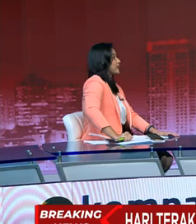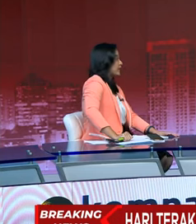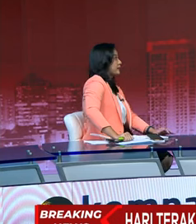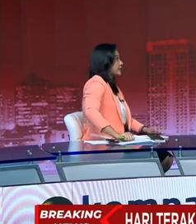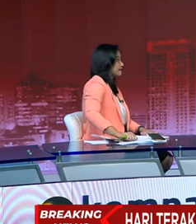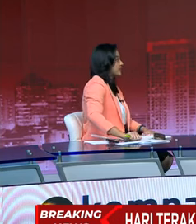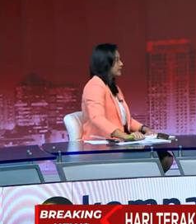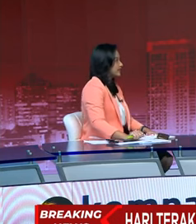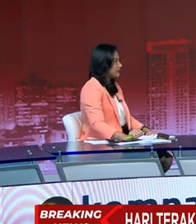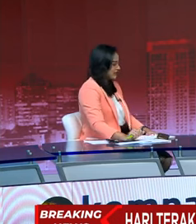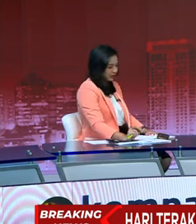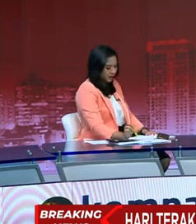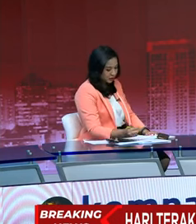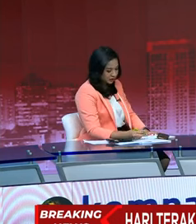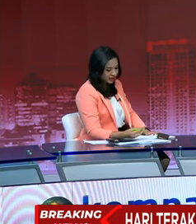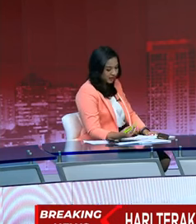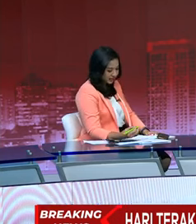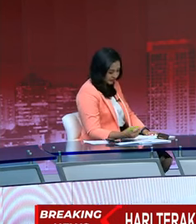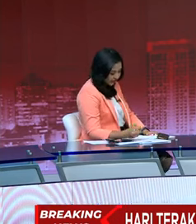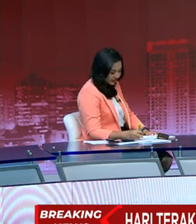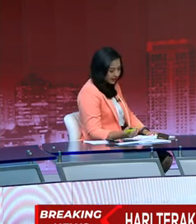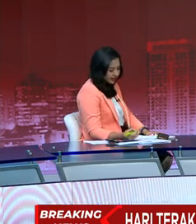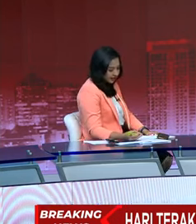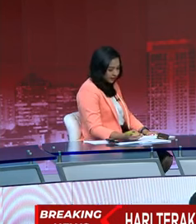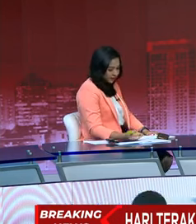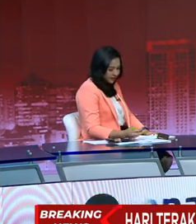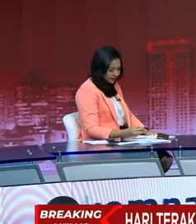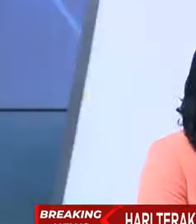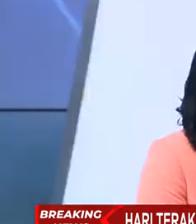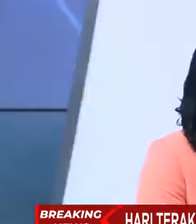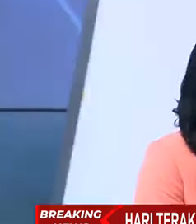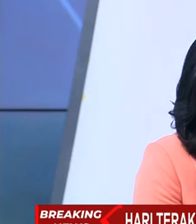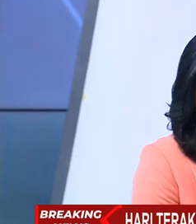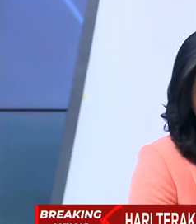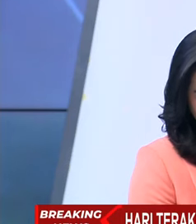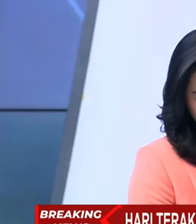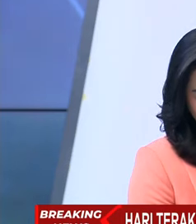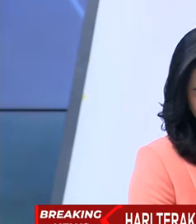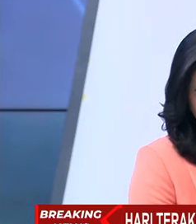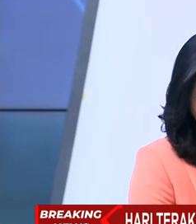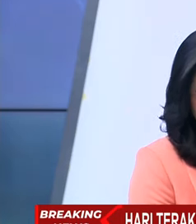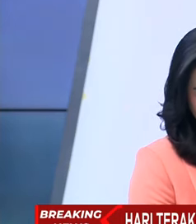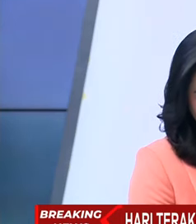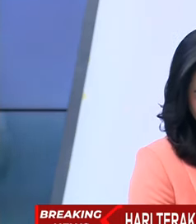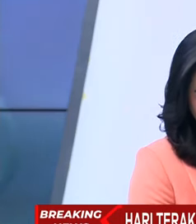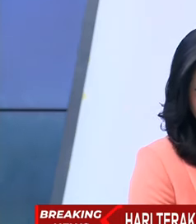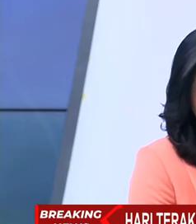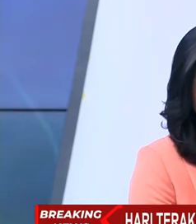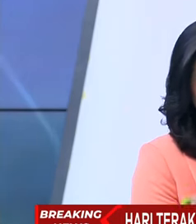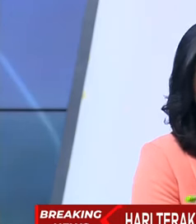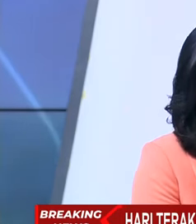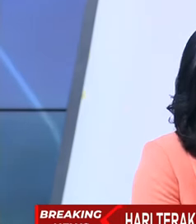dua pasangan yang mendaftar di Bali ada Wayan coaster ada Giri Prasta kemudian Made muulawan Ar dan Putu Agus